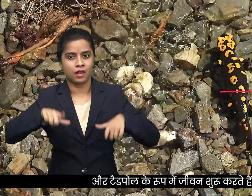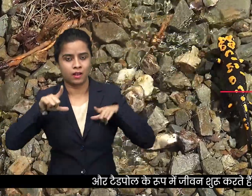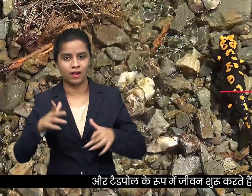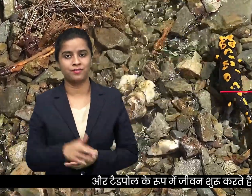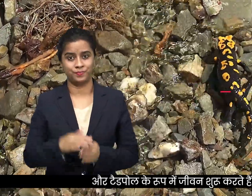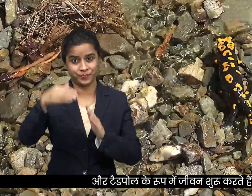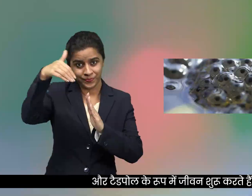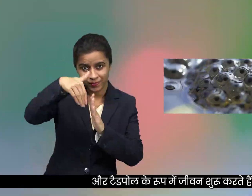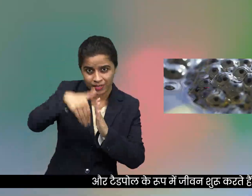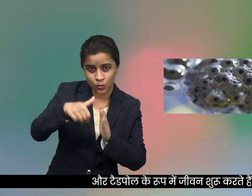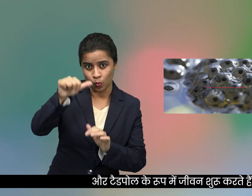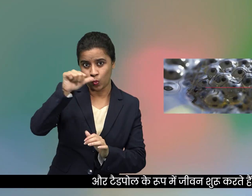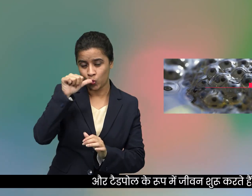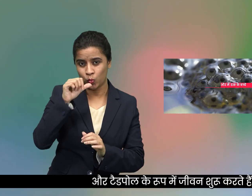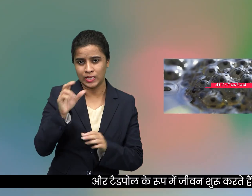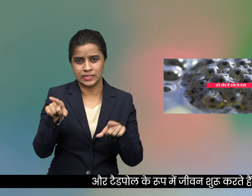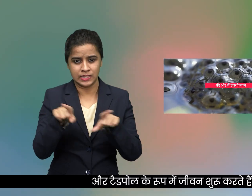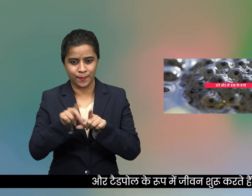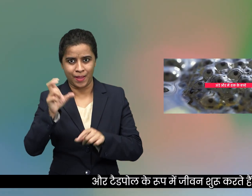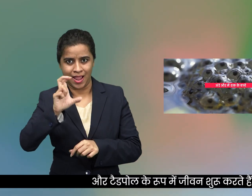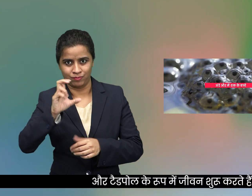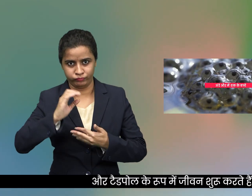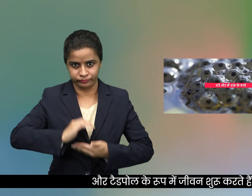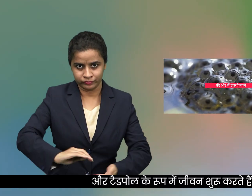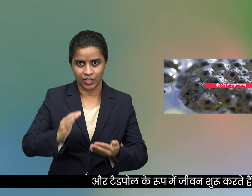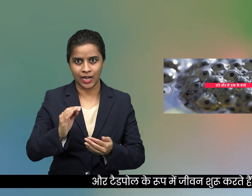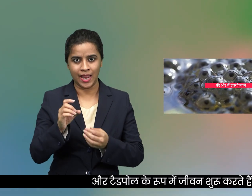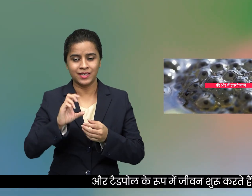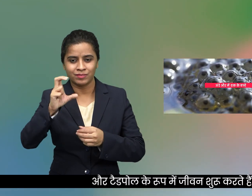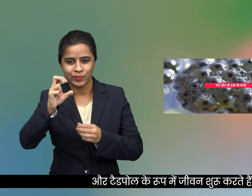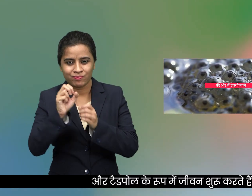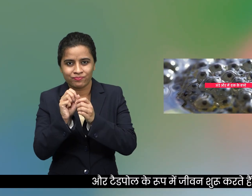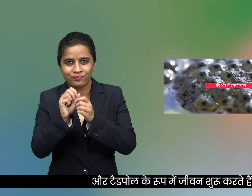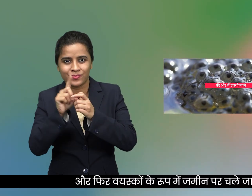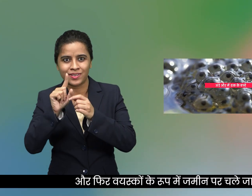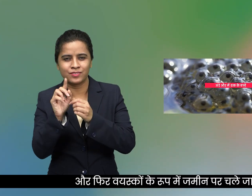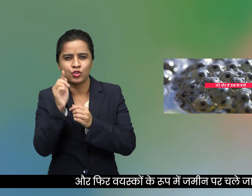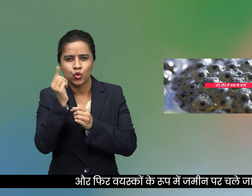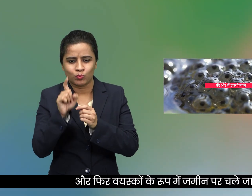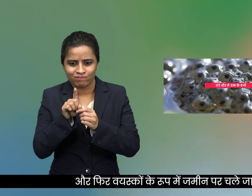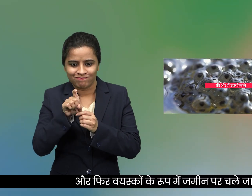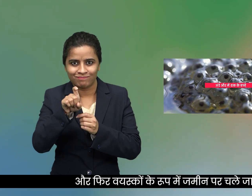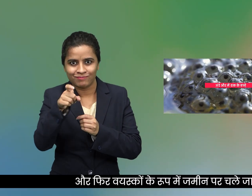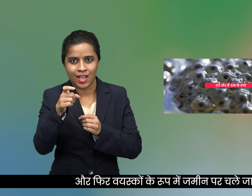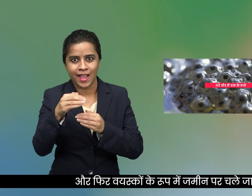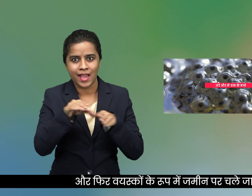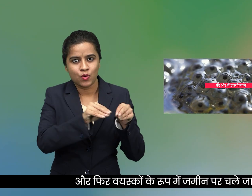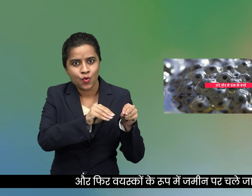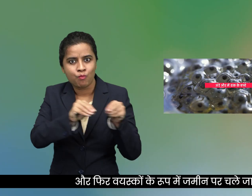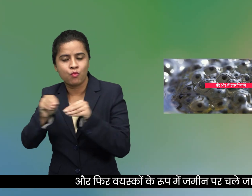अंडे और टैडपोल के रूप में जीवन शुरू करते हैं और फिर वयस्कों के रूप